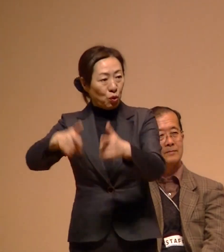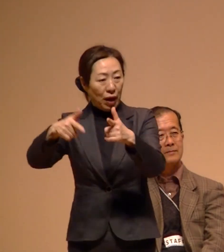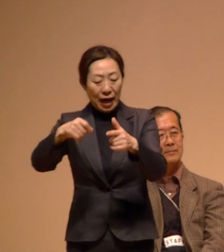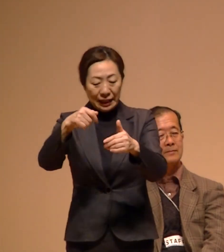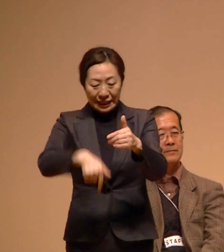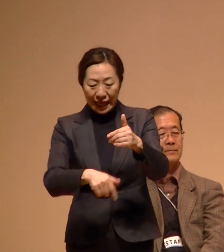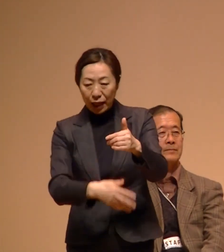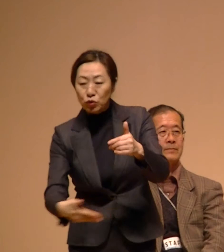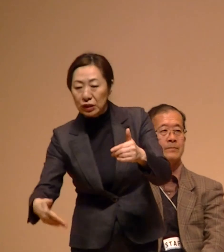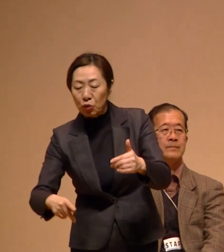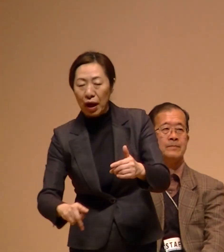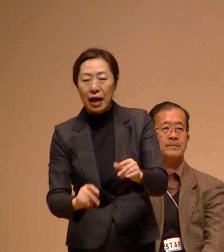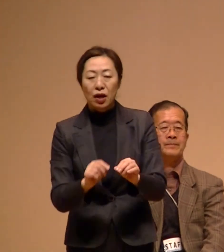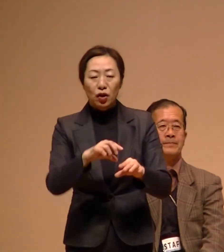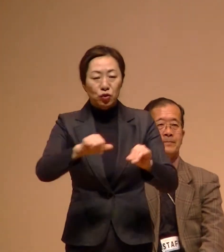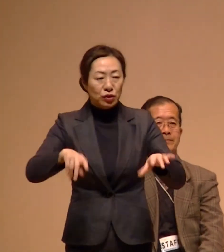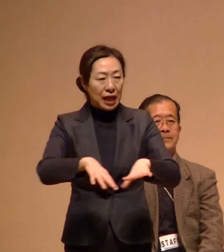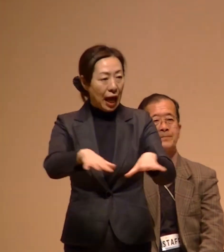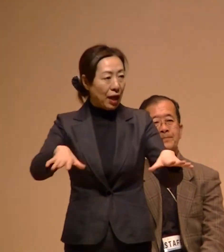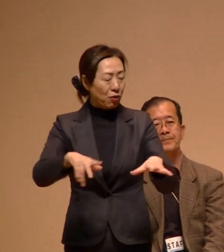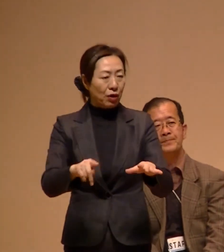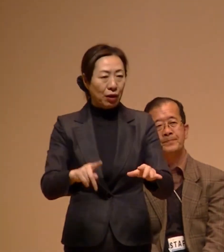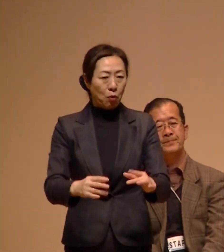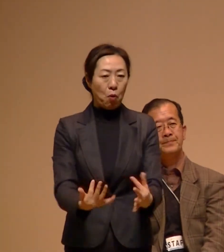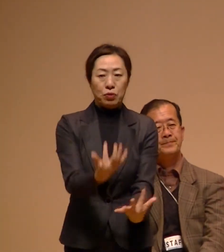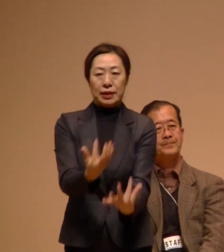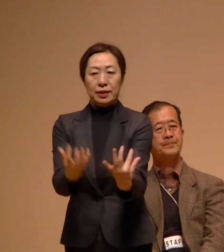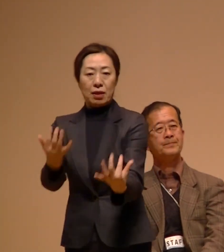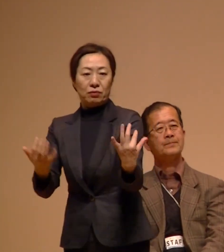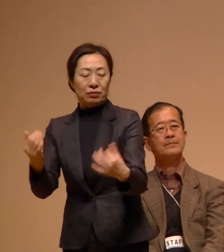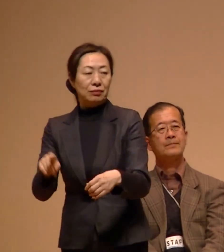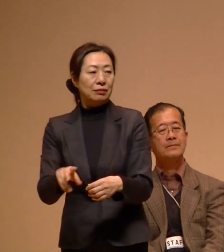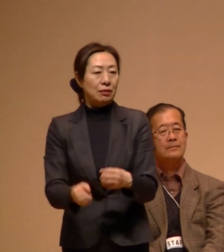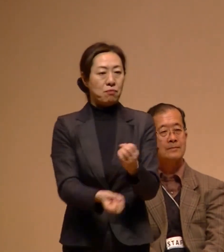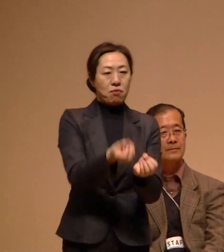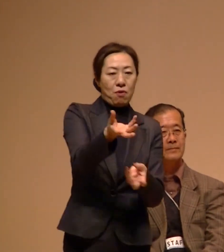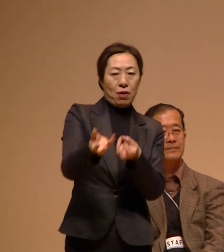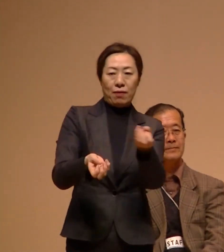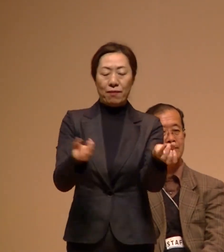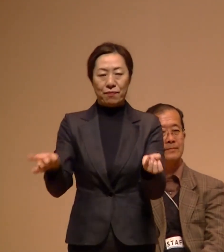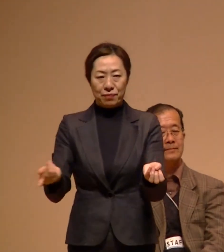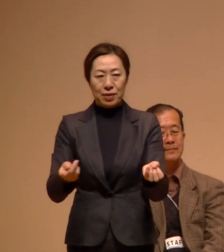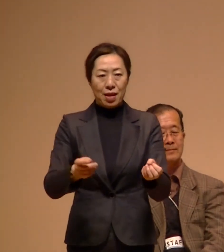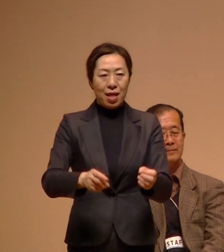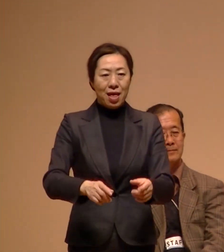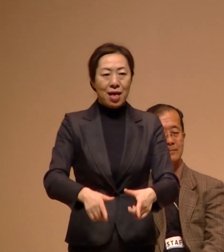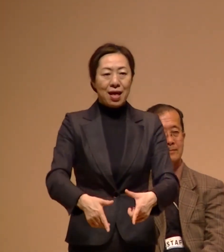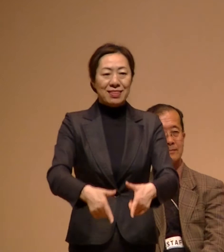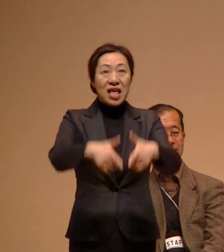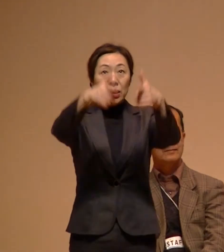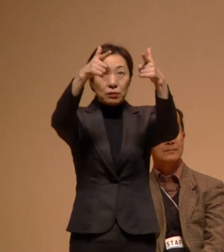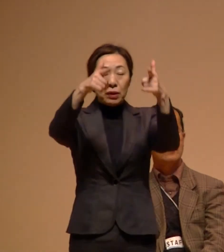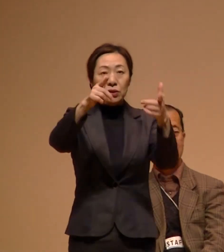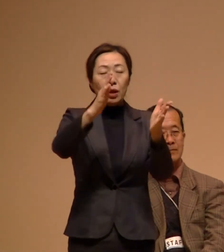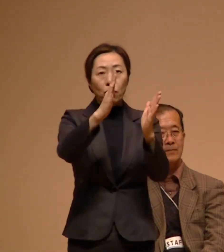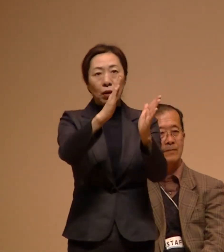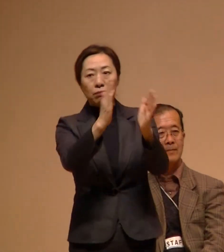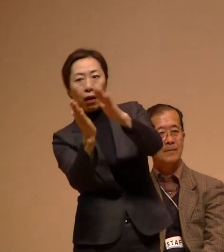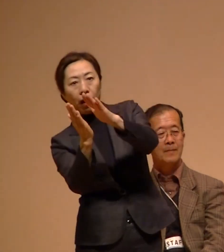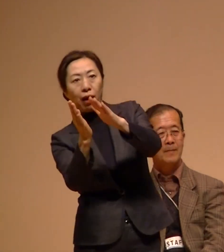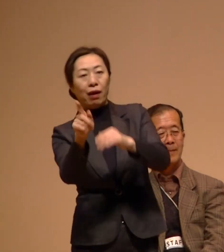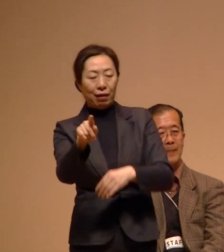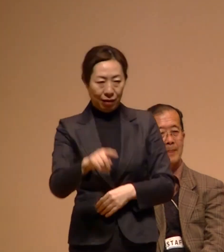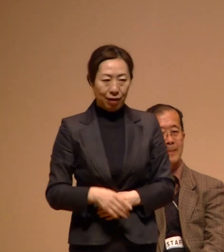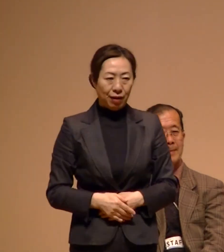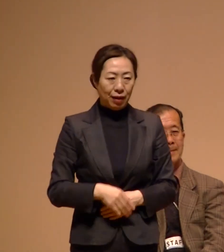ような状況、当然電柱はもう後からも、斜めに、倒れております。それから避難所に行